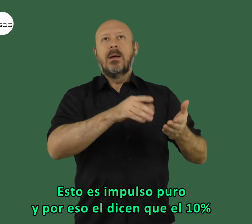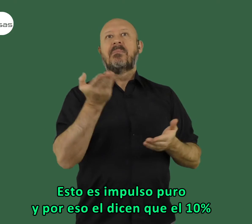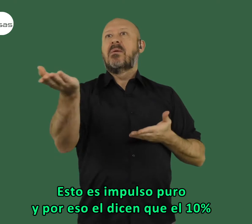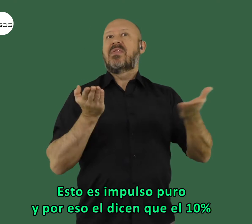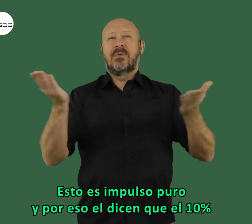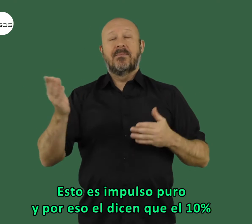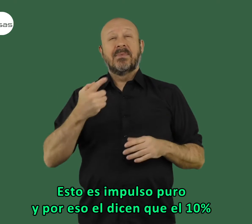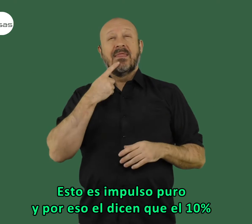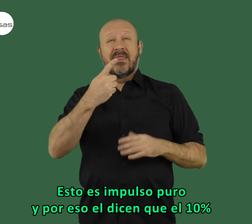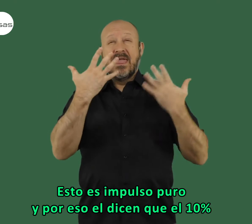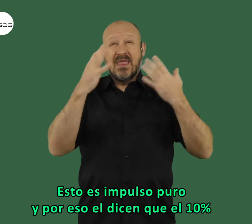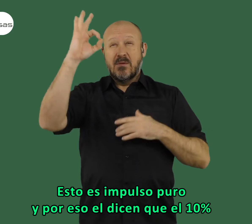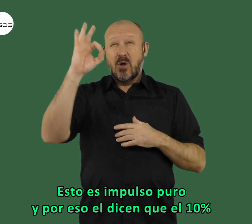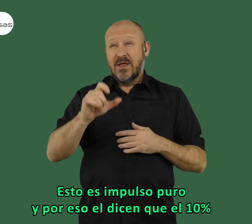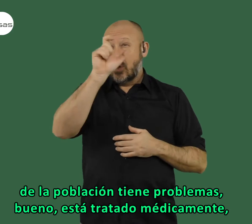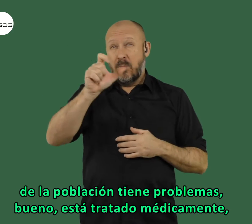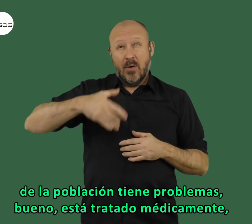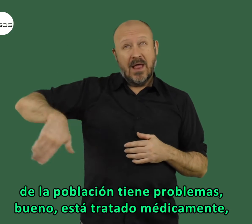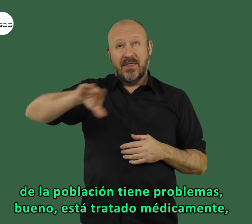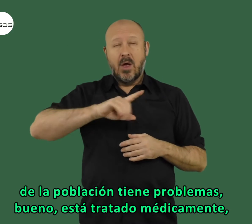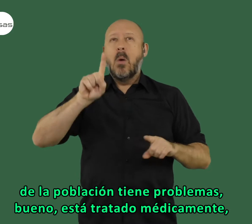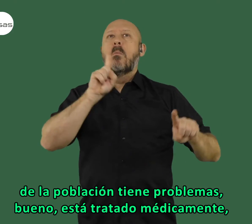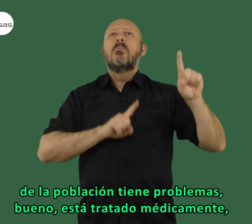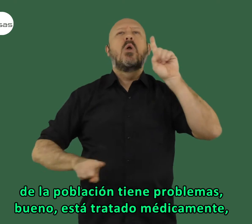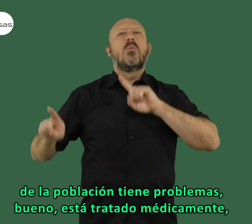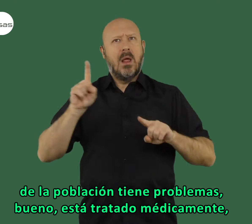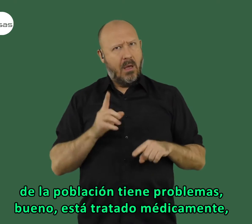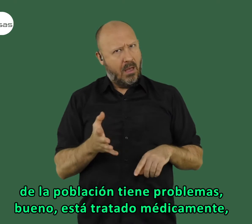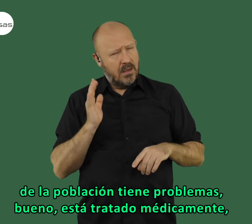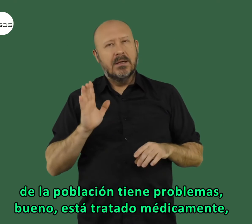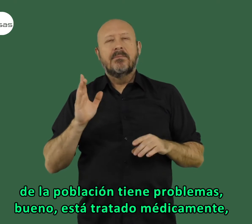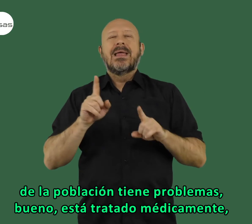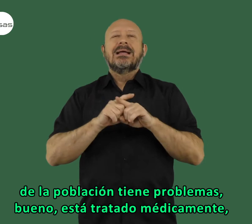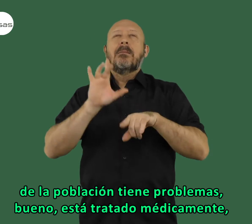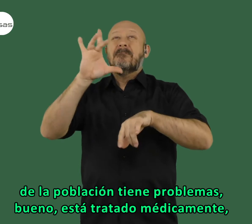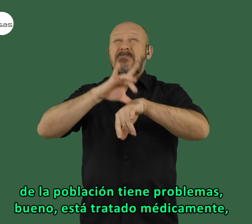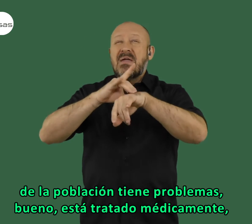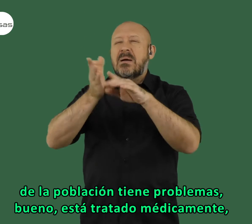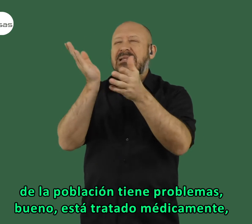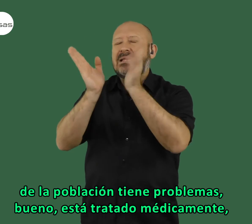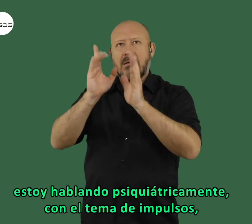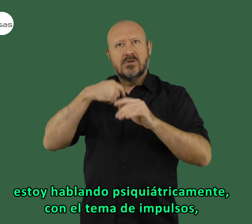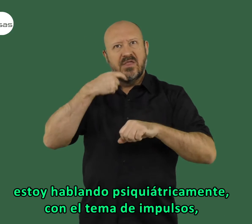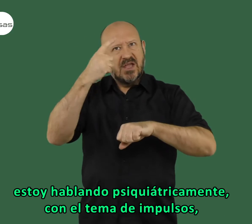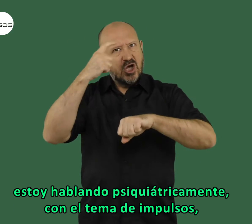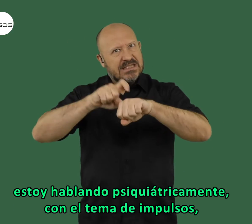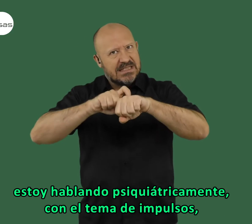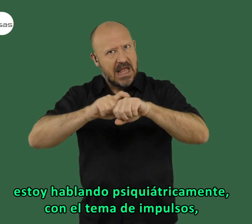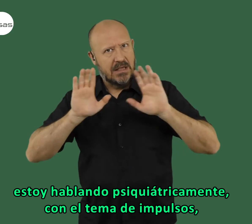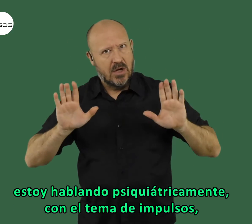por eso dicen que el 10% de la población tiene problemas. Está tratado médicamente, estoy